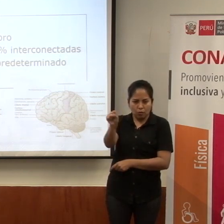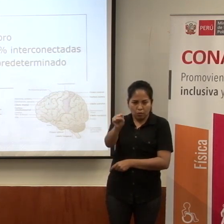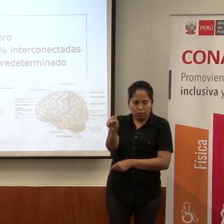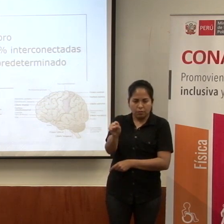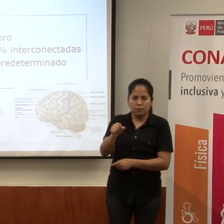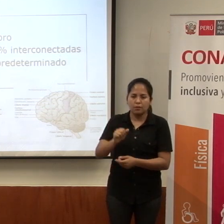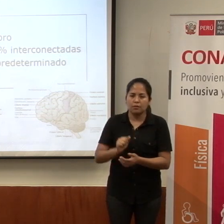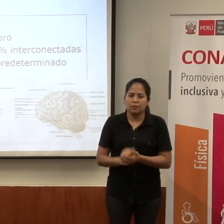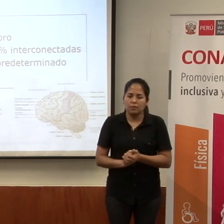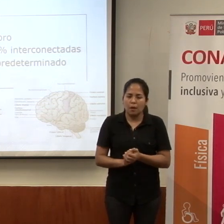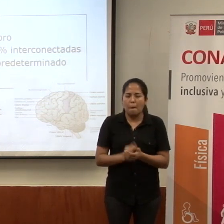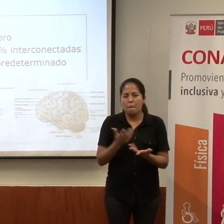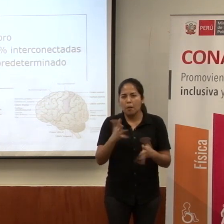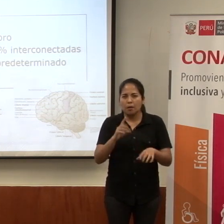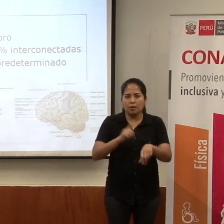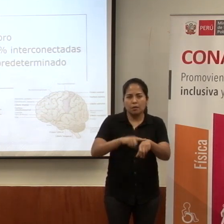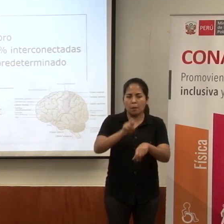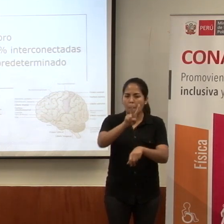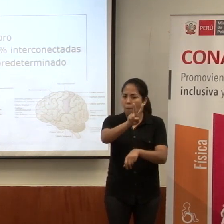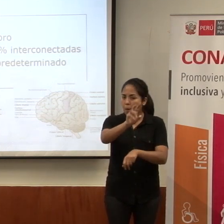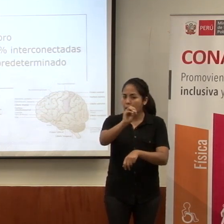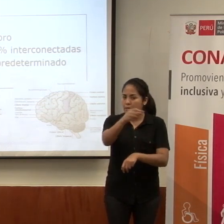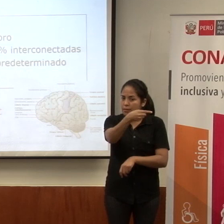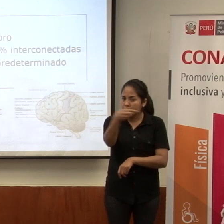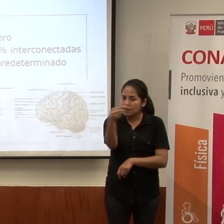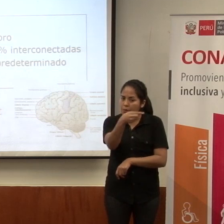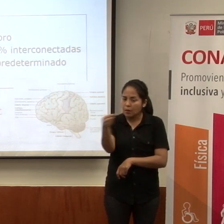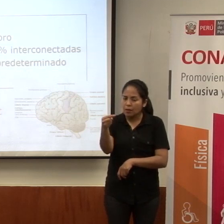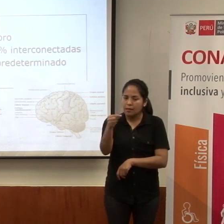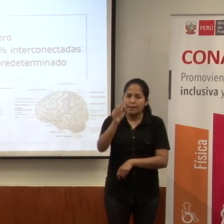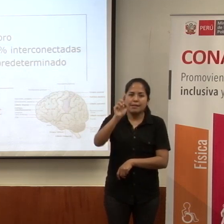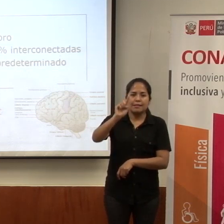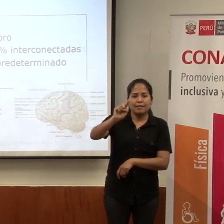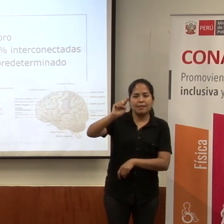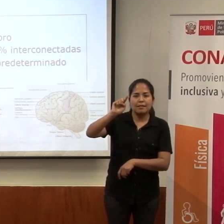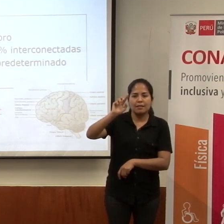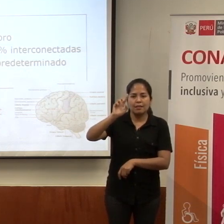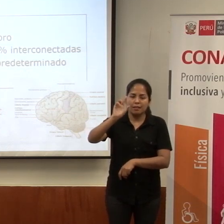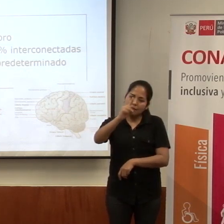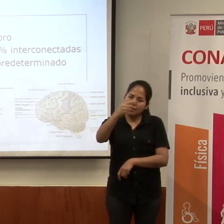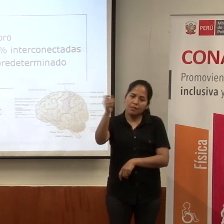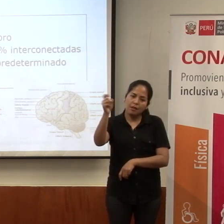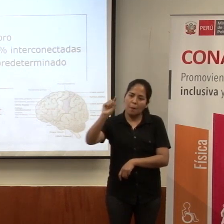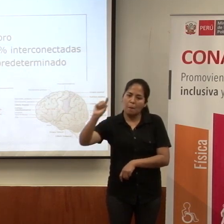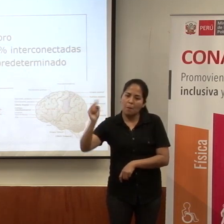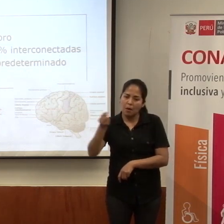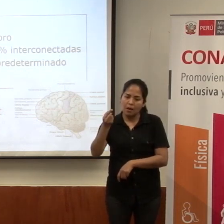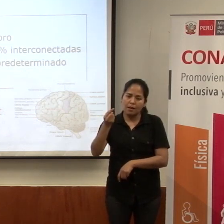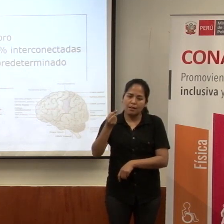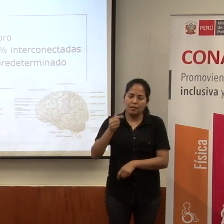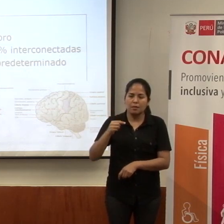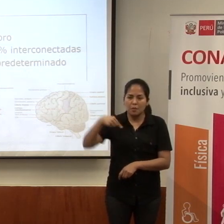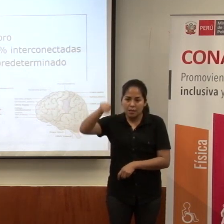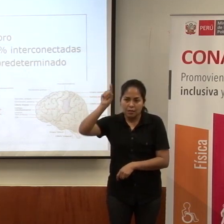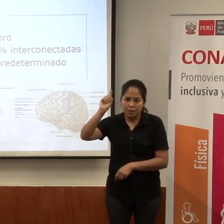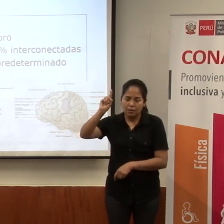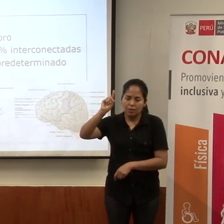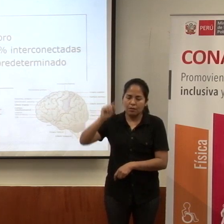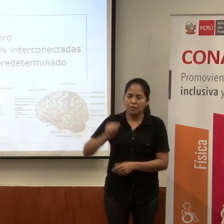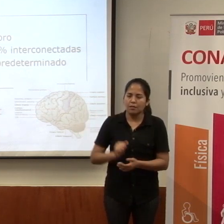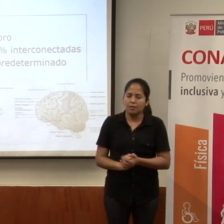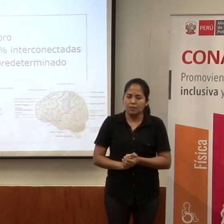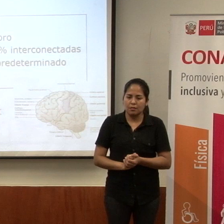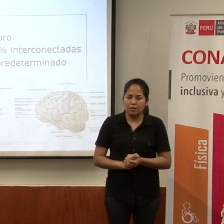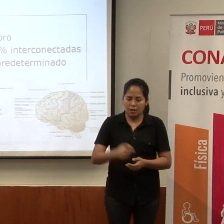o menos 20 semanas para formar 100.000 millones de neuronas. Se estima, nadie las ha contado uno por